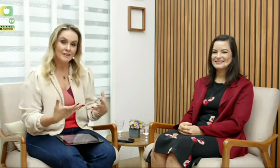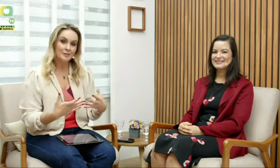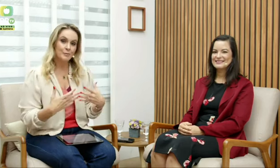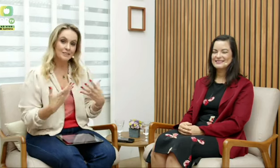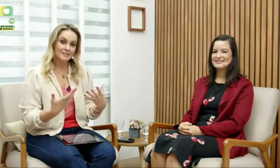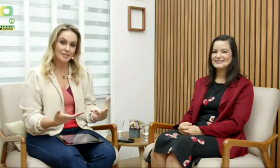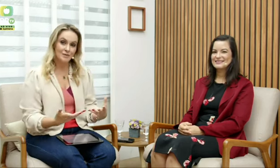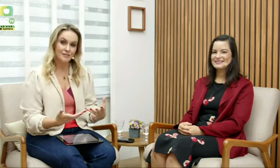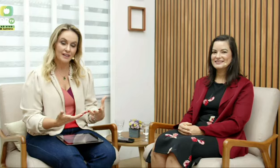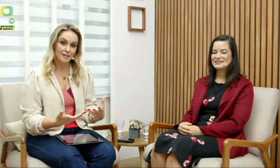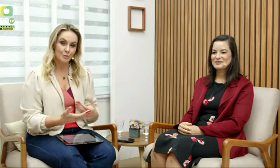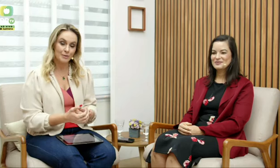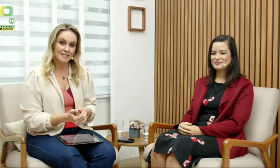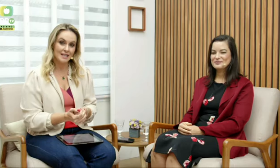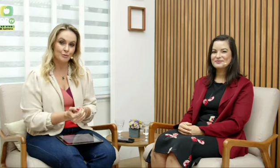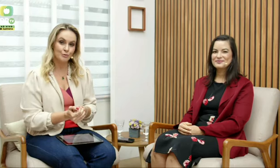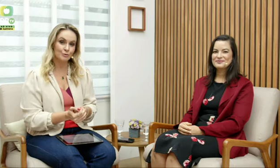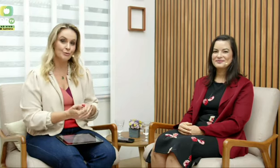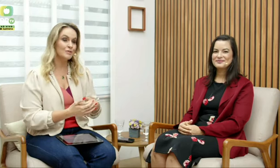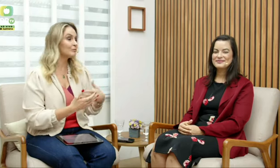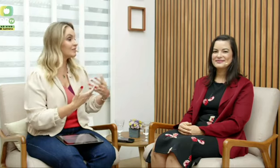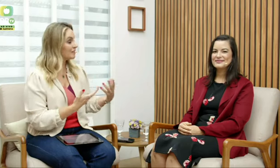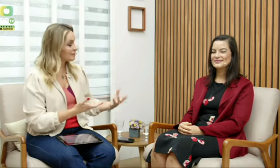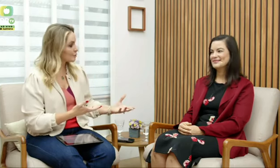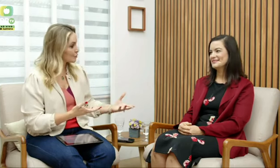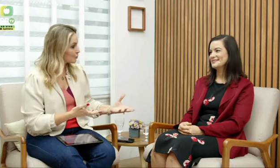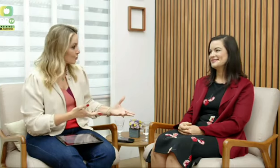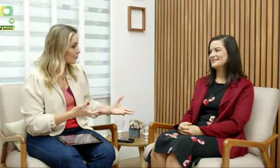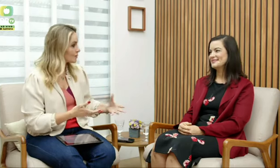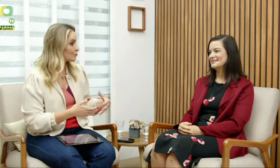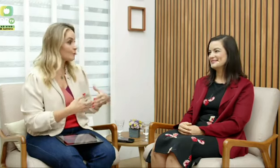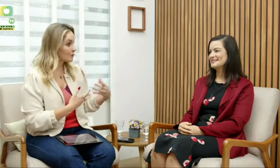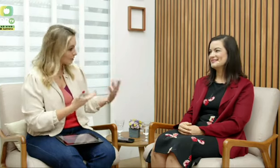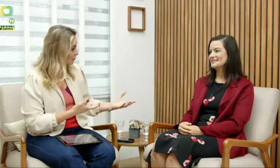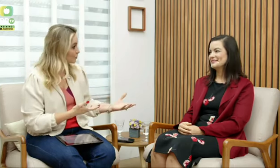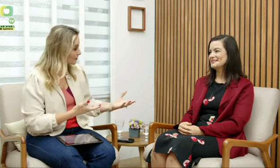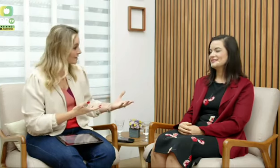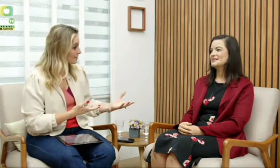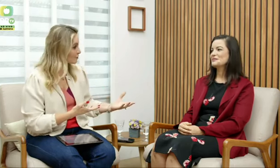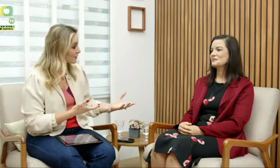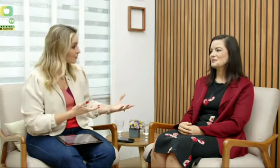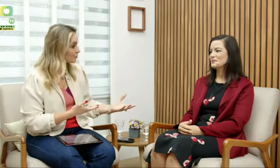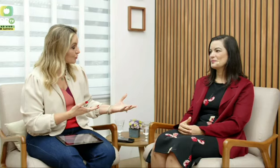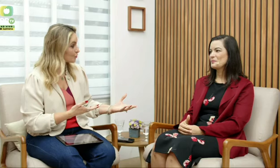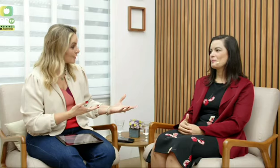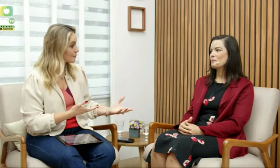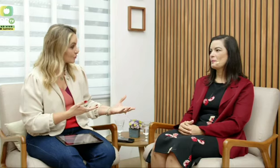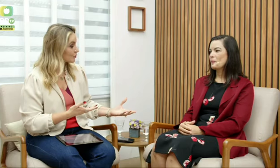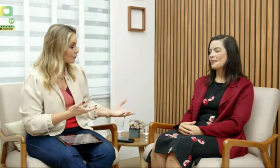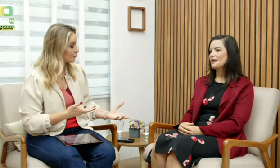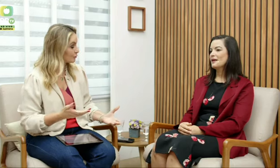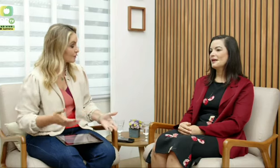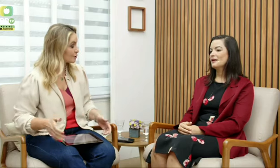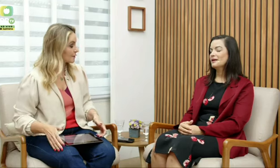é tão importante falar sobre esse assunto. São tantas pessoas, são muitas pessoas nessa situação hoje no Brasil, não são,